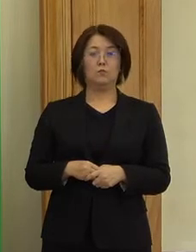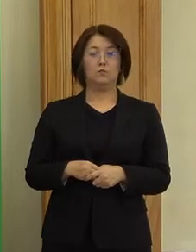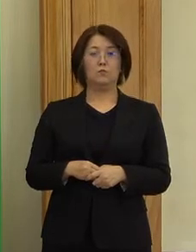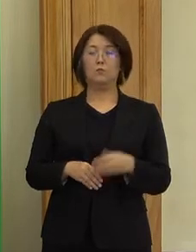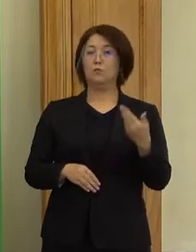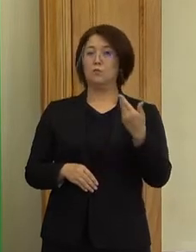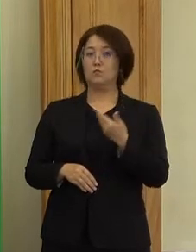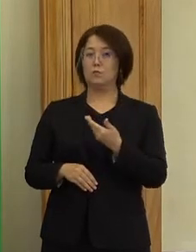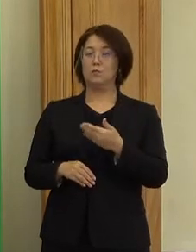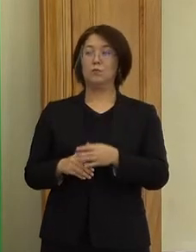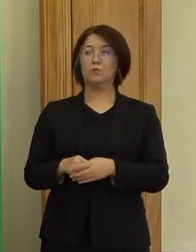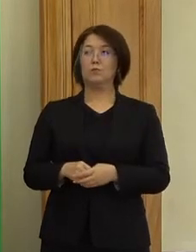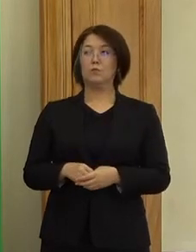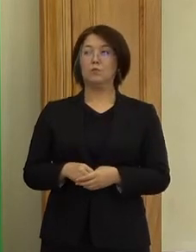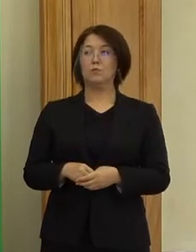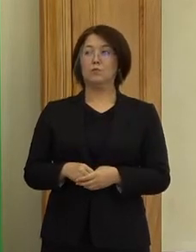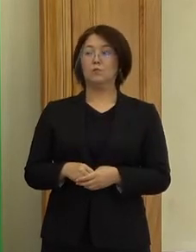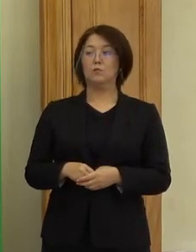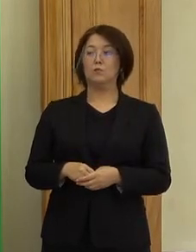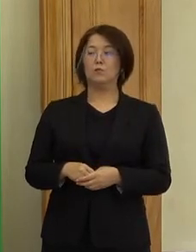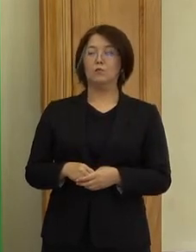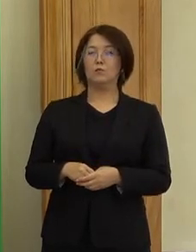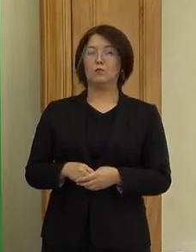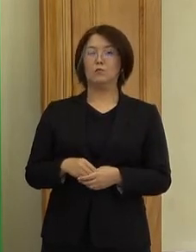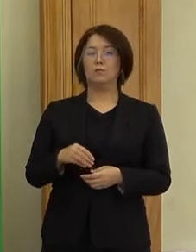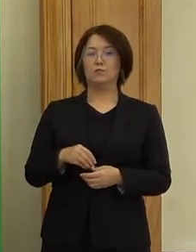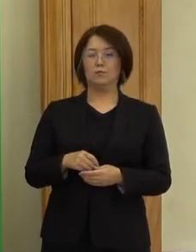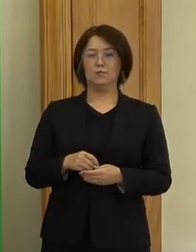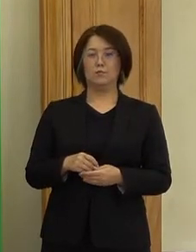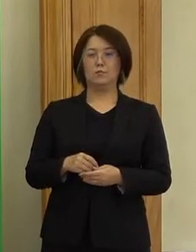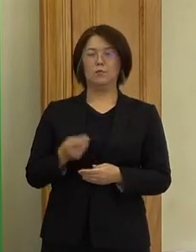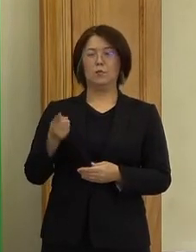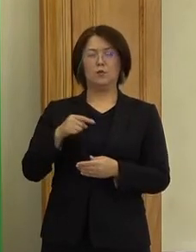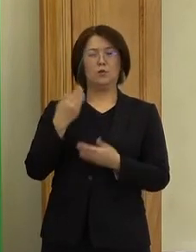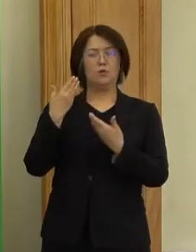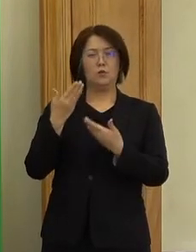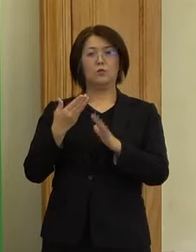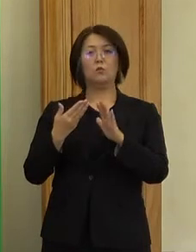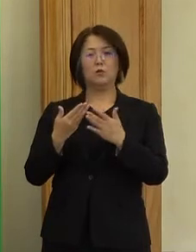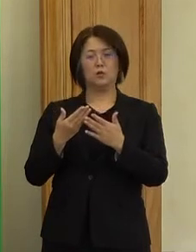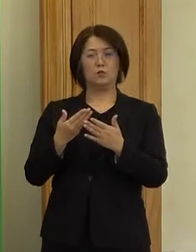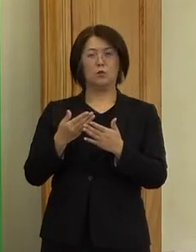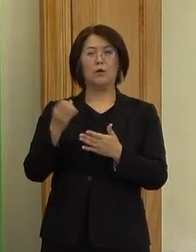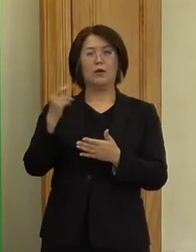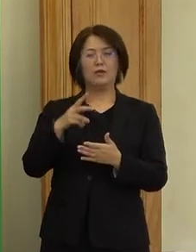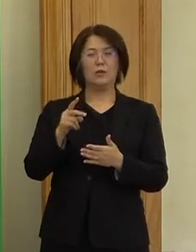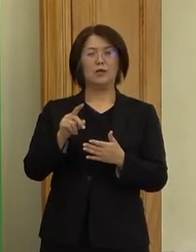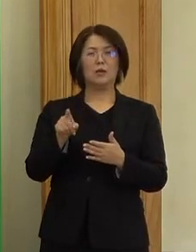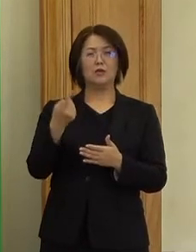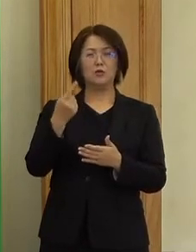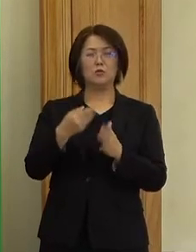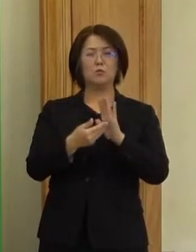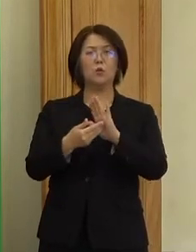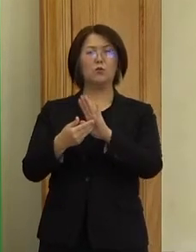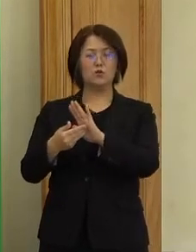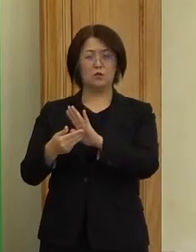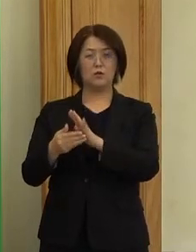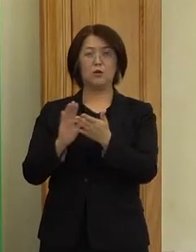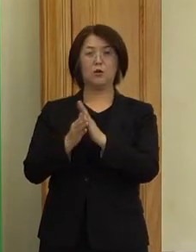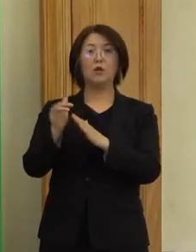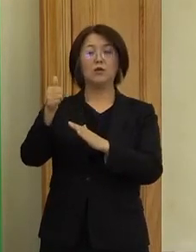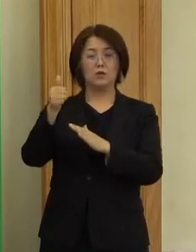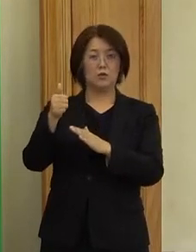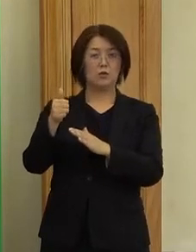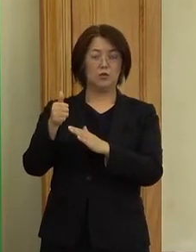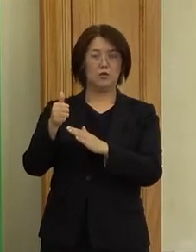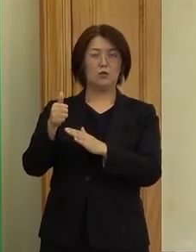すいません、ちょっともしかすると意地悪な質問かもしれないんですけれども、知事の方からその再発防止ということは、言ったら僕たち5ヶ